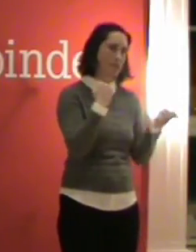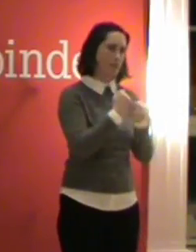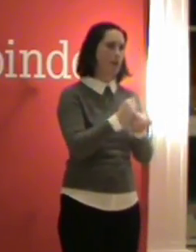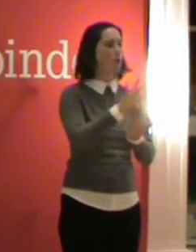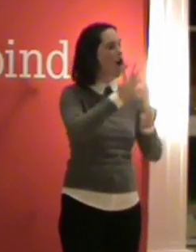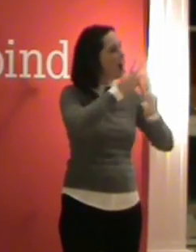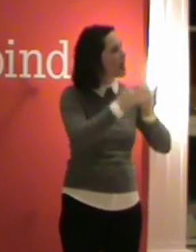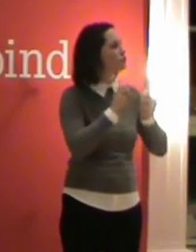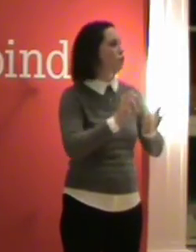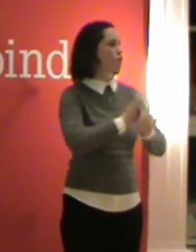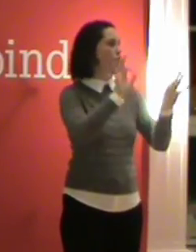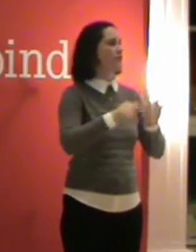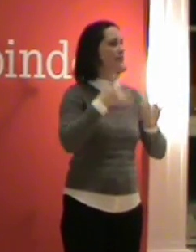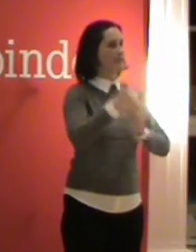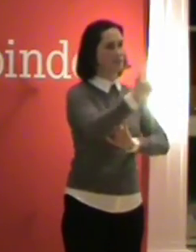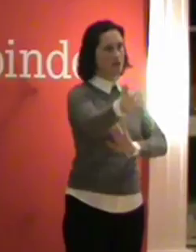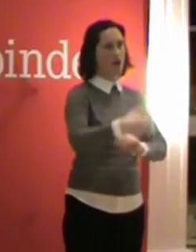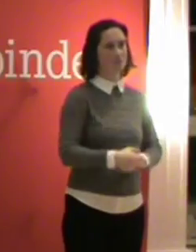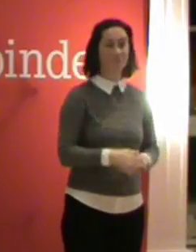alles Gute, auch für die nächsten Jahre.